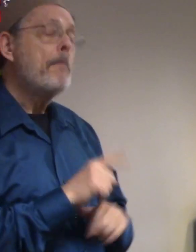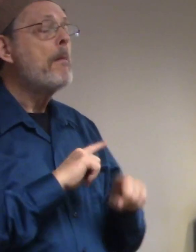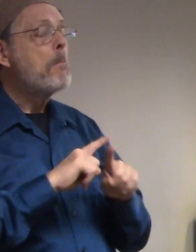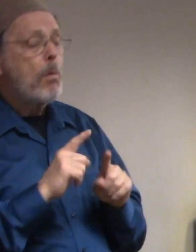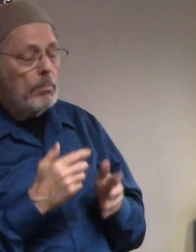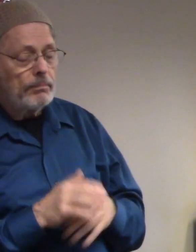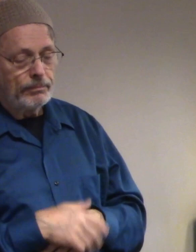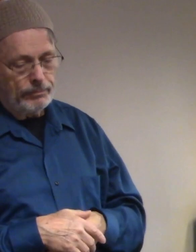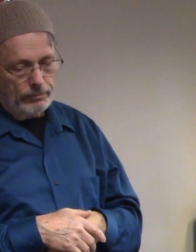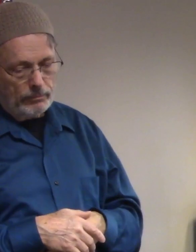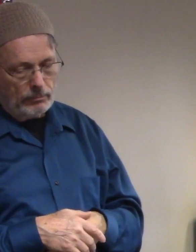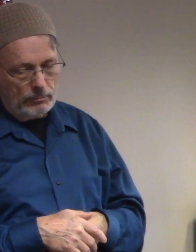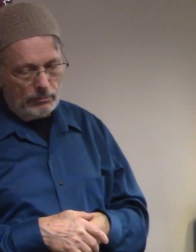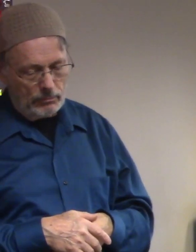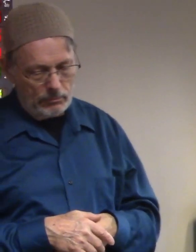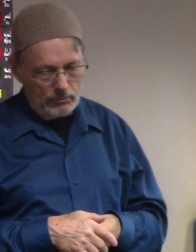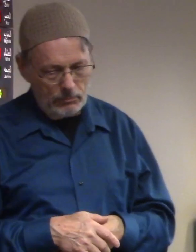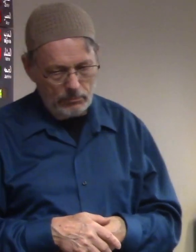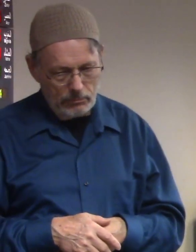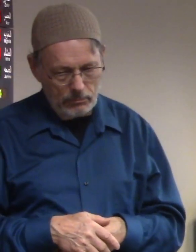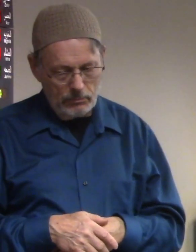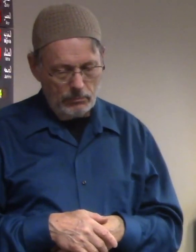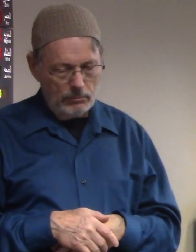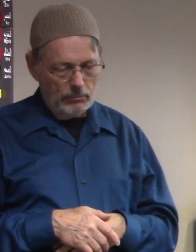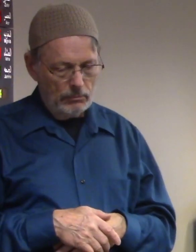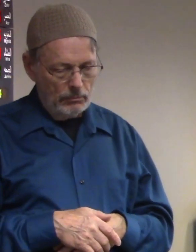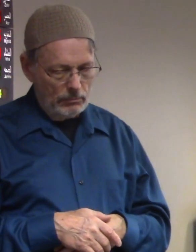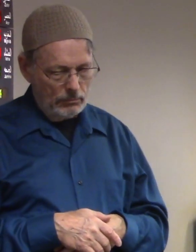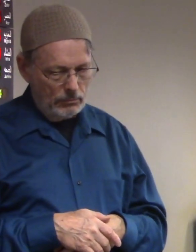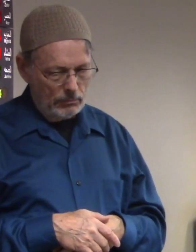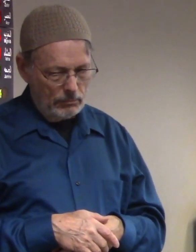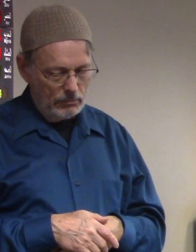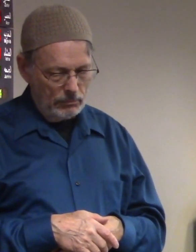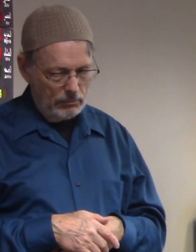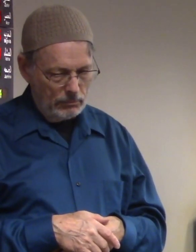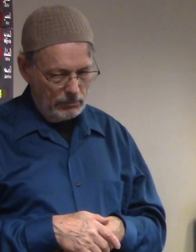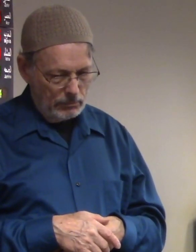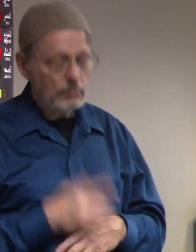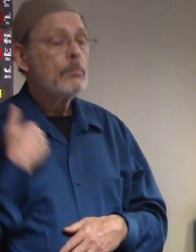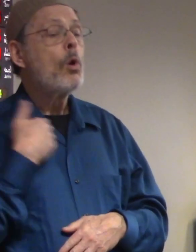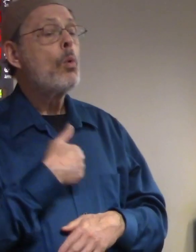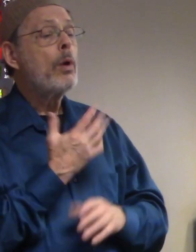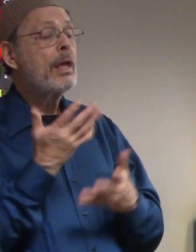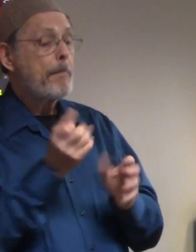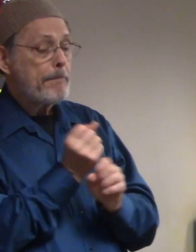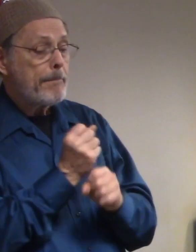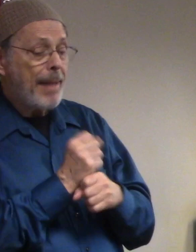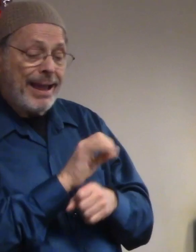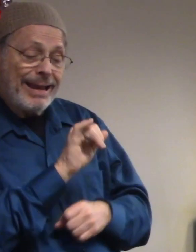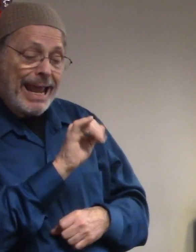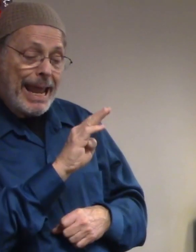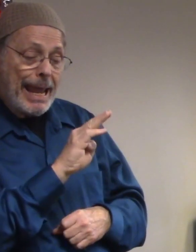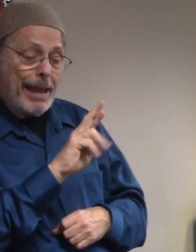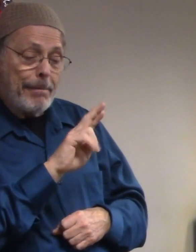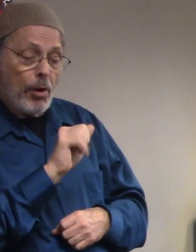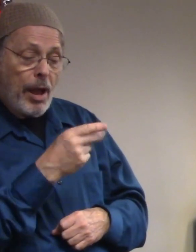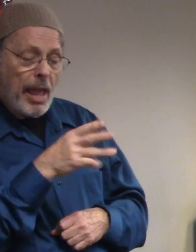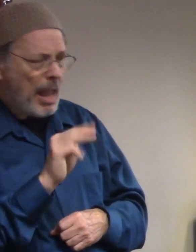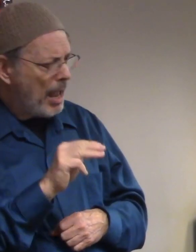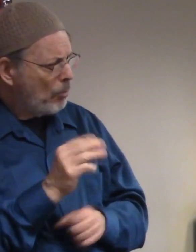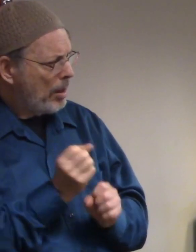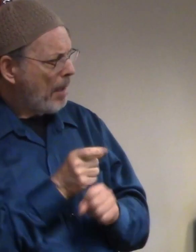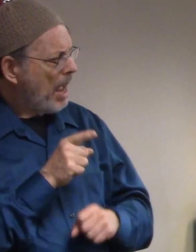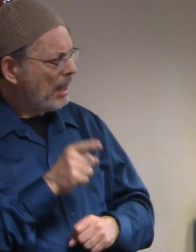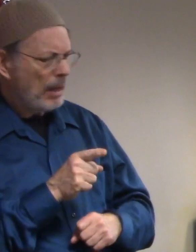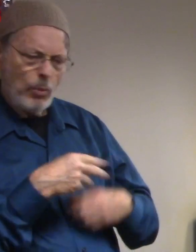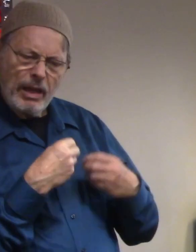إِبْرَاهِيمَ مَلَكُوتُ السَّمَاوَاتِ وَالْأَرْضِ لَيَكُونَ مِنَ الْمُوقِنِينَ. And we made Ibrahim, we made him thabit, we made him